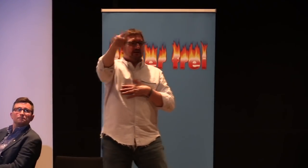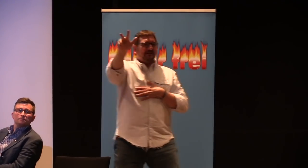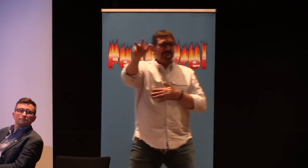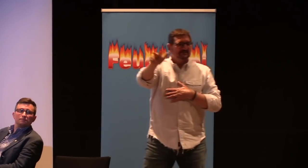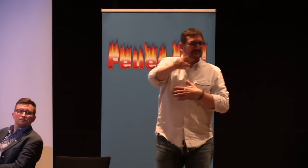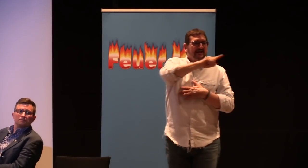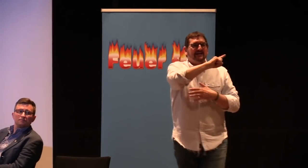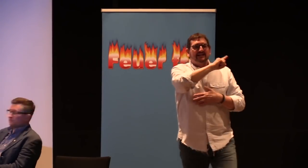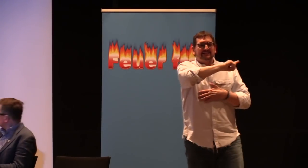Also ganz genau